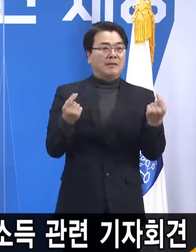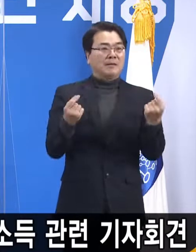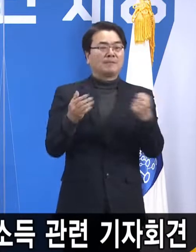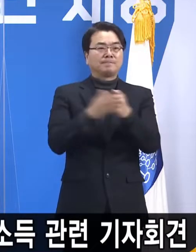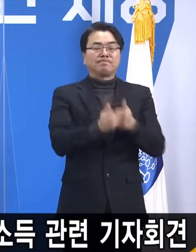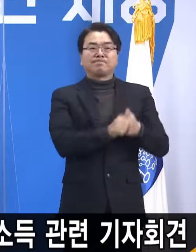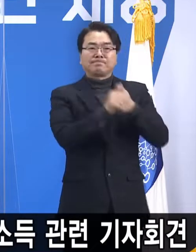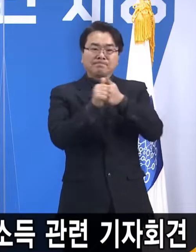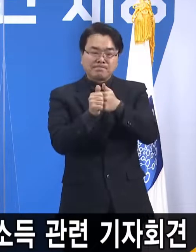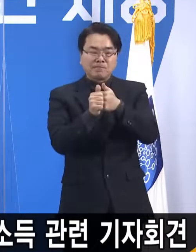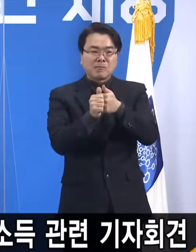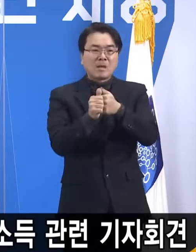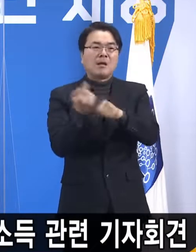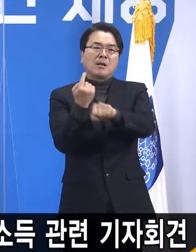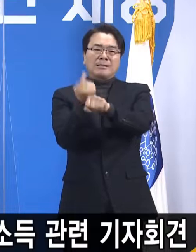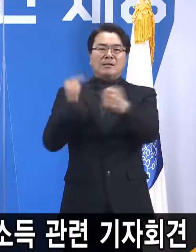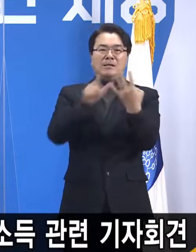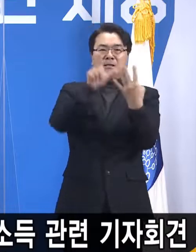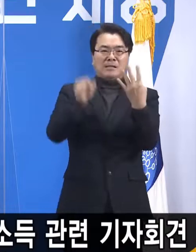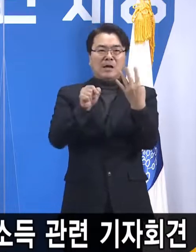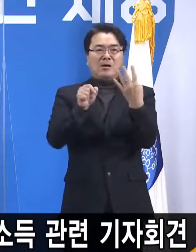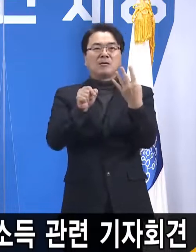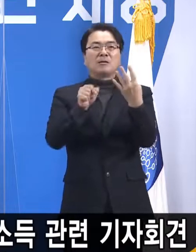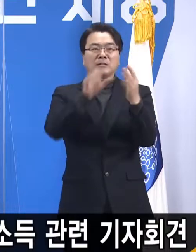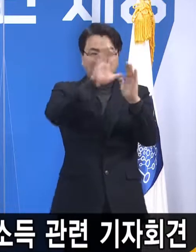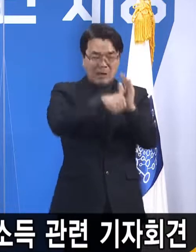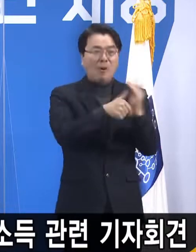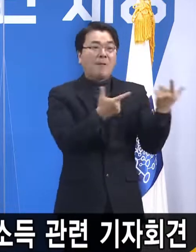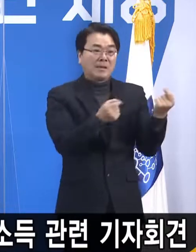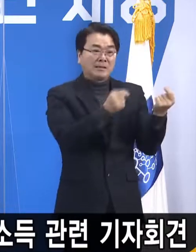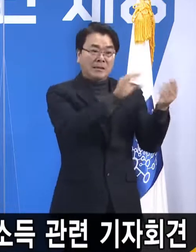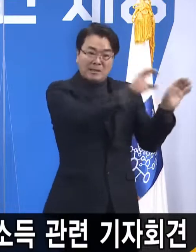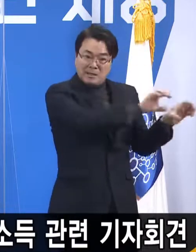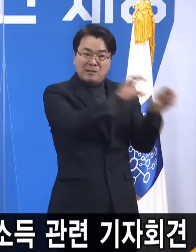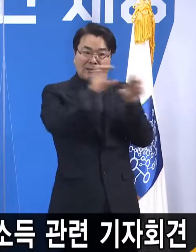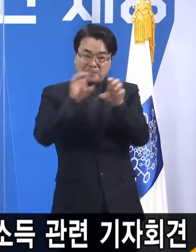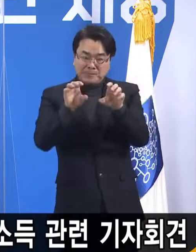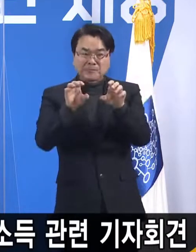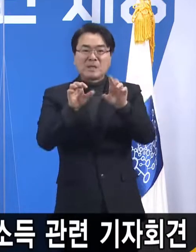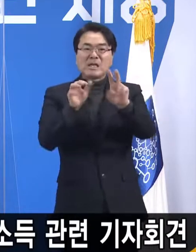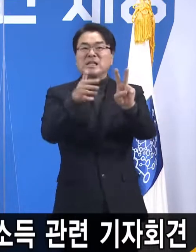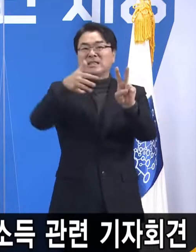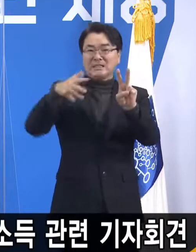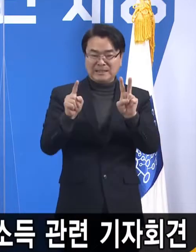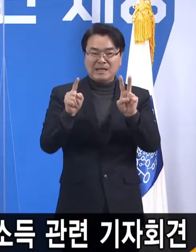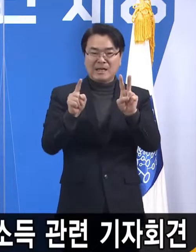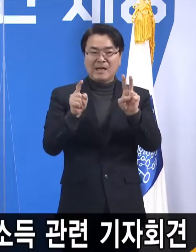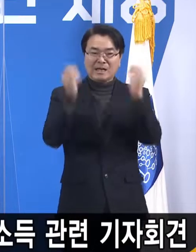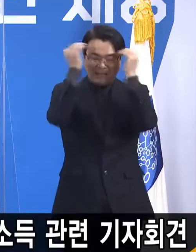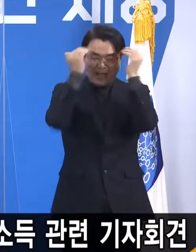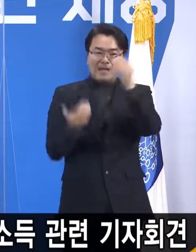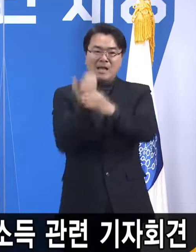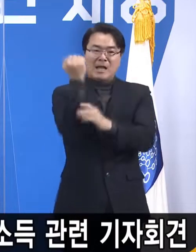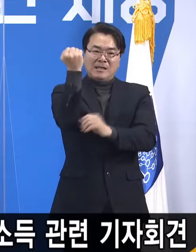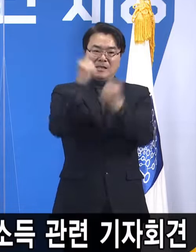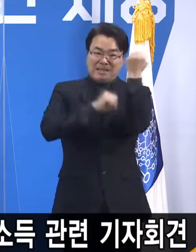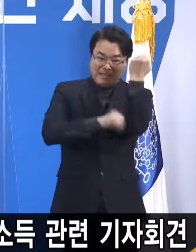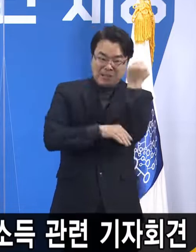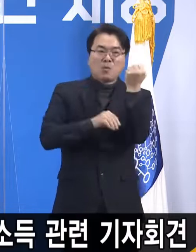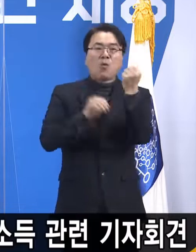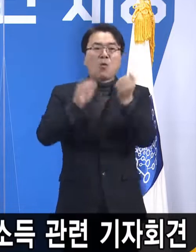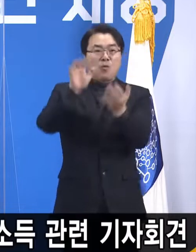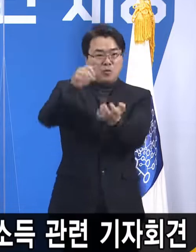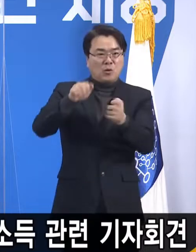따라서 경기도는 작년 4월에 이어서 지역화폐로 2차 재난 기본소득을 전